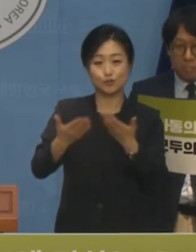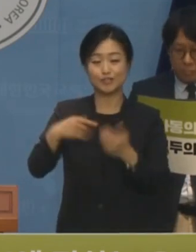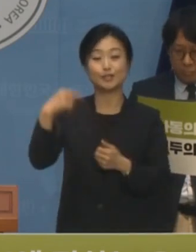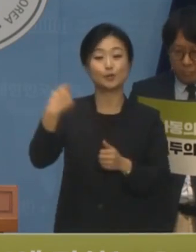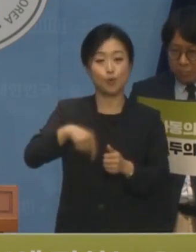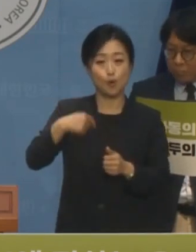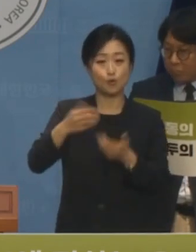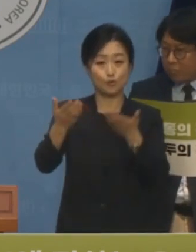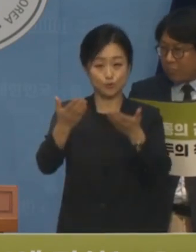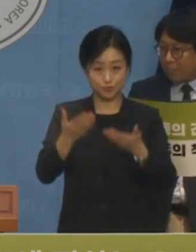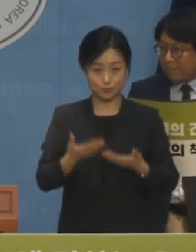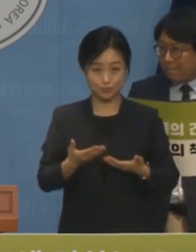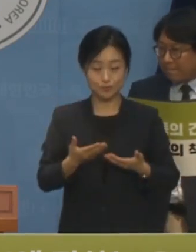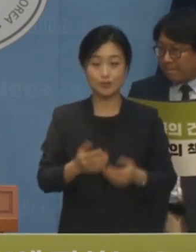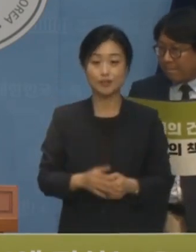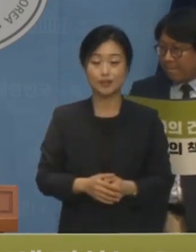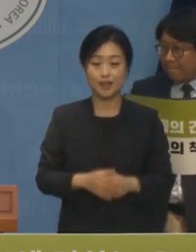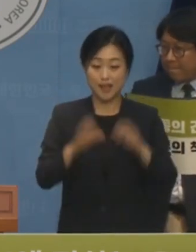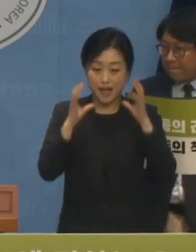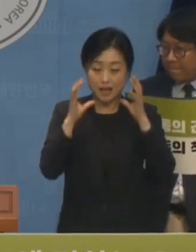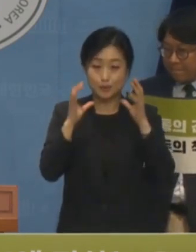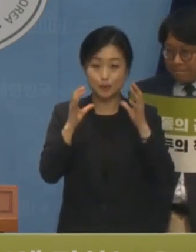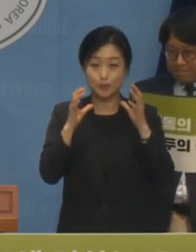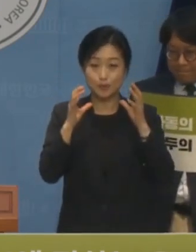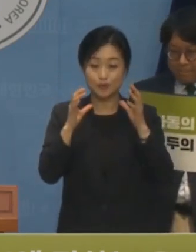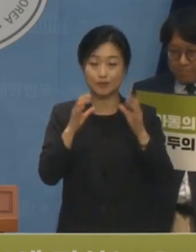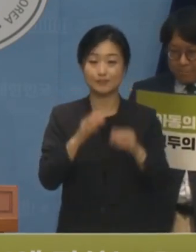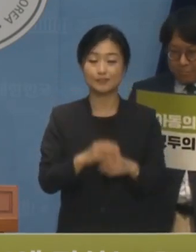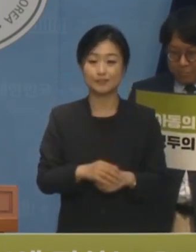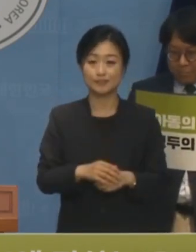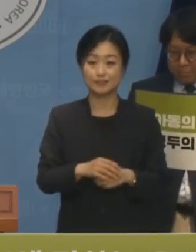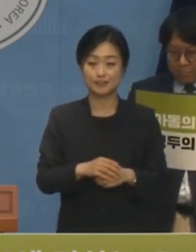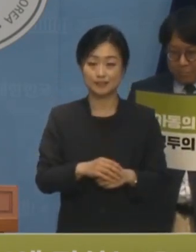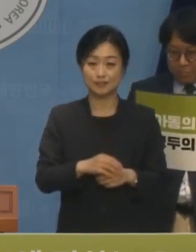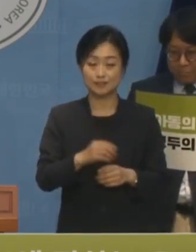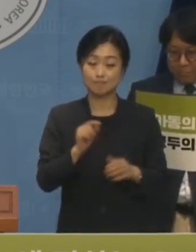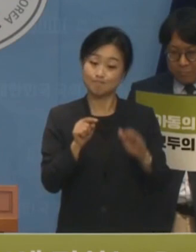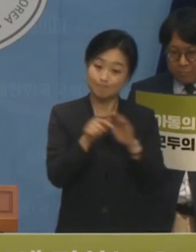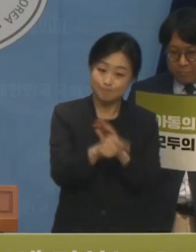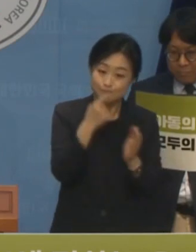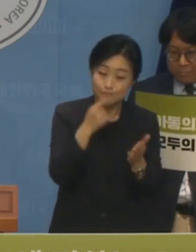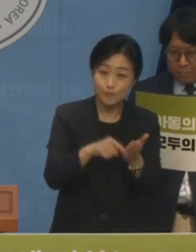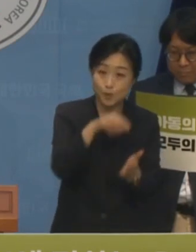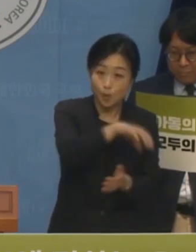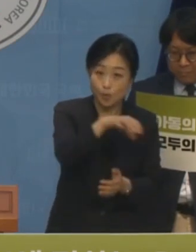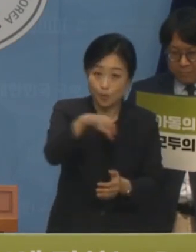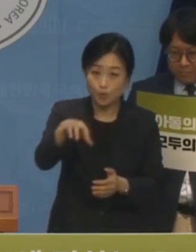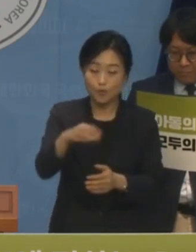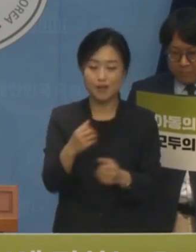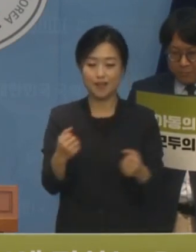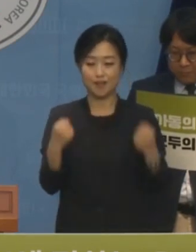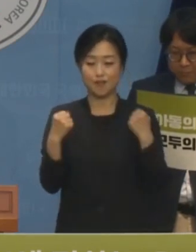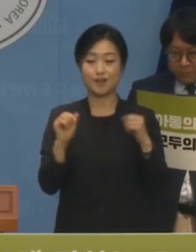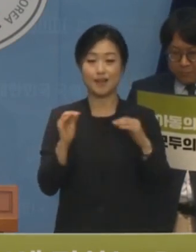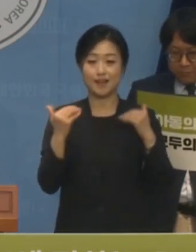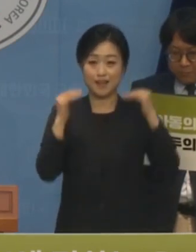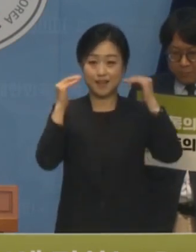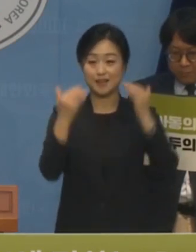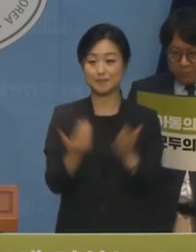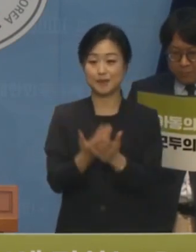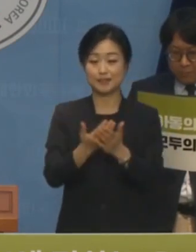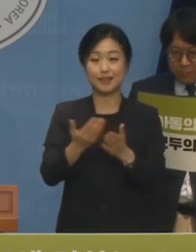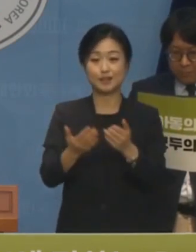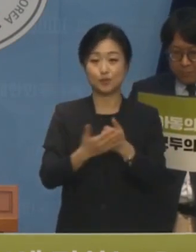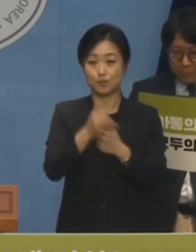교육을 진행하고 아동들이 쉽게 접할 수 있는 장소에서는 건강한 성장과 발달에 도움이